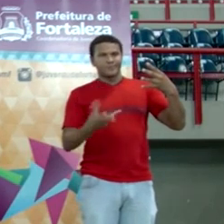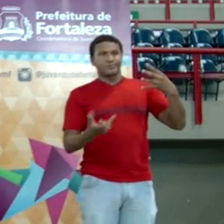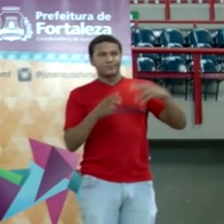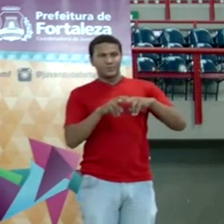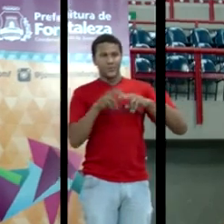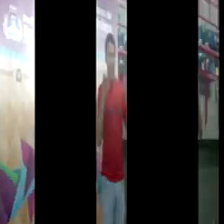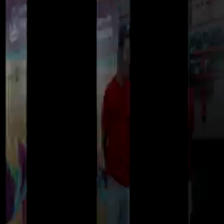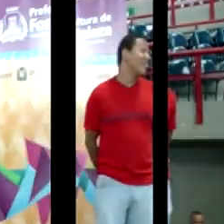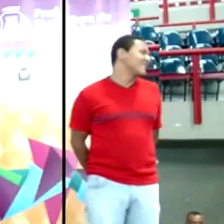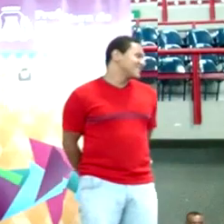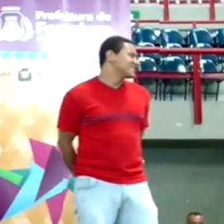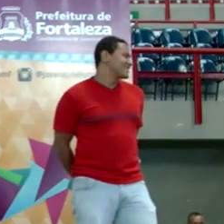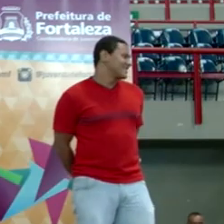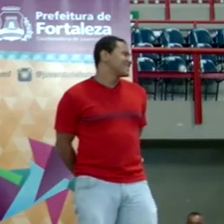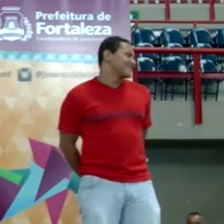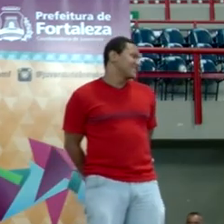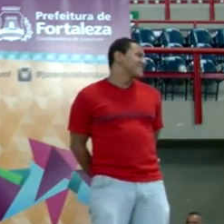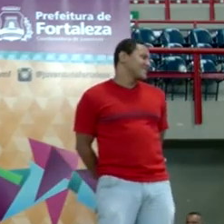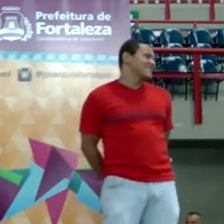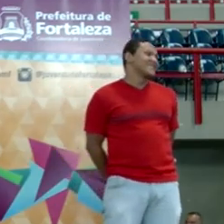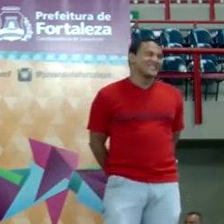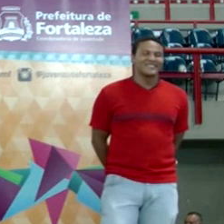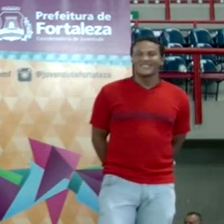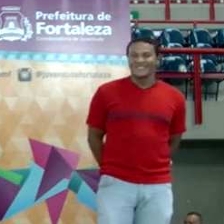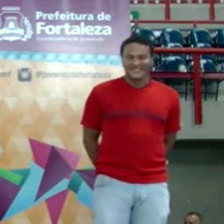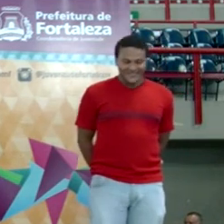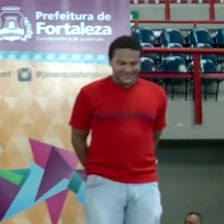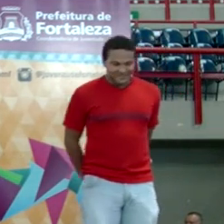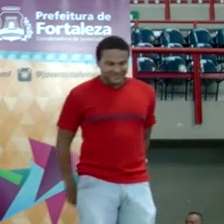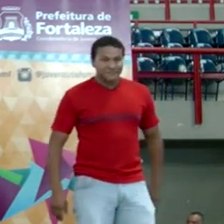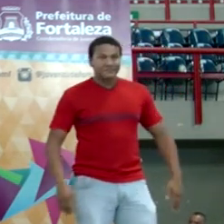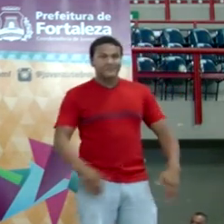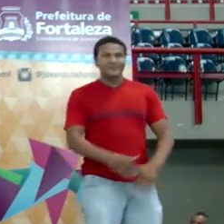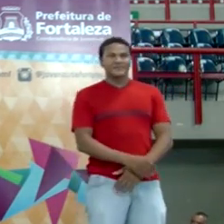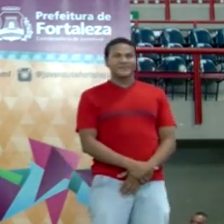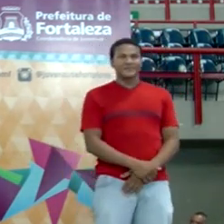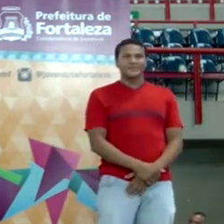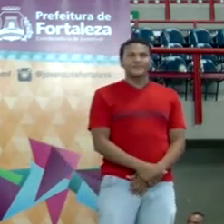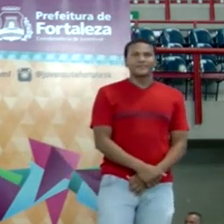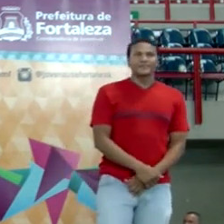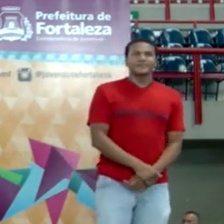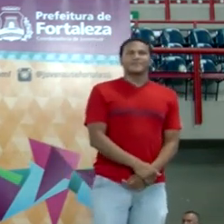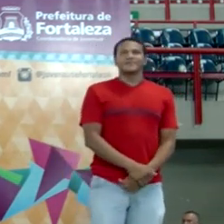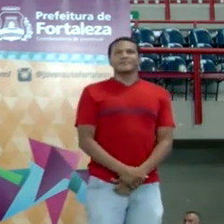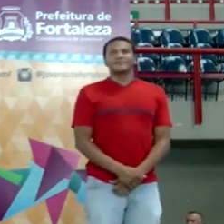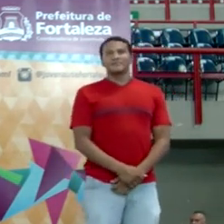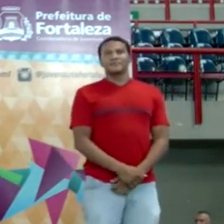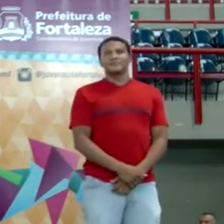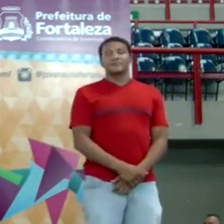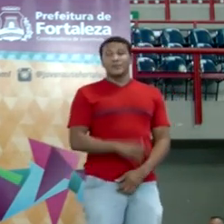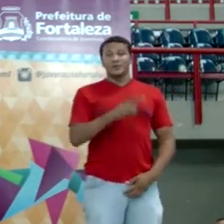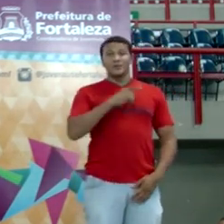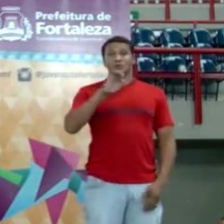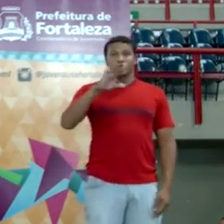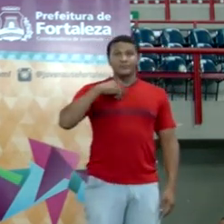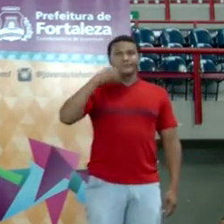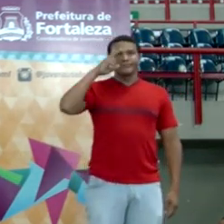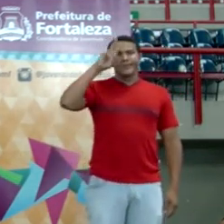situação separadamente. Tá? Então, gente, presta atenção aqui numa coisa. Vamos só relembrar aqui de novo,